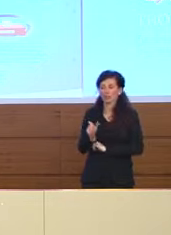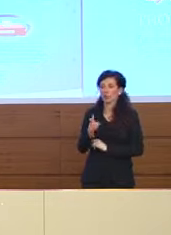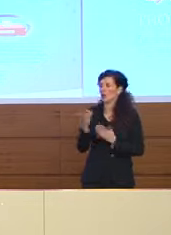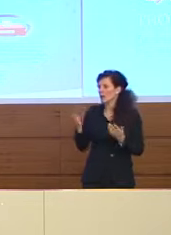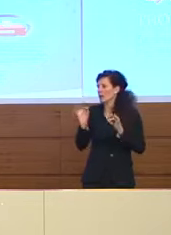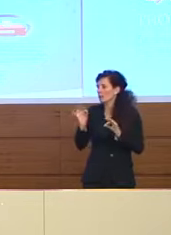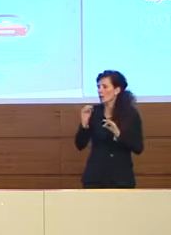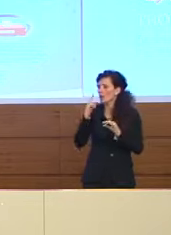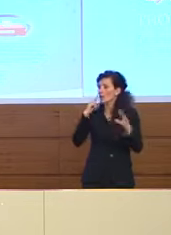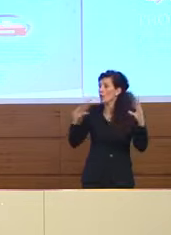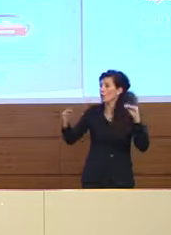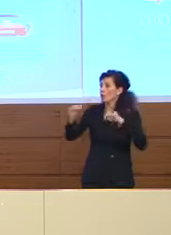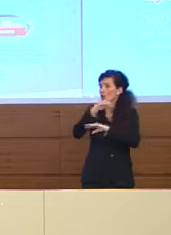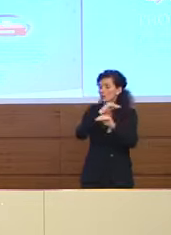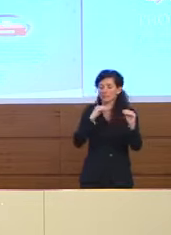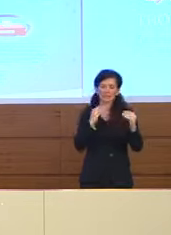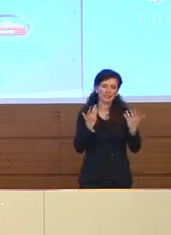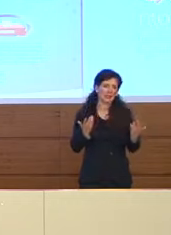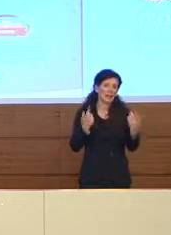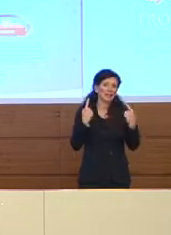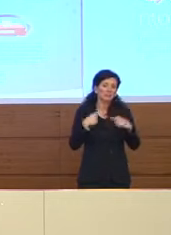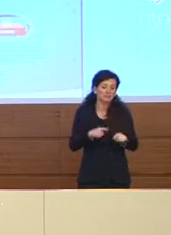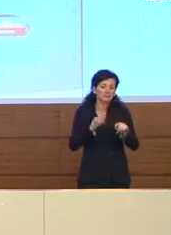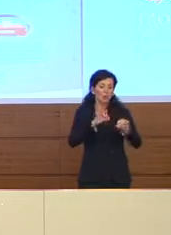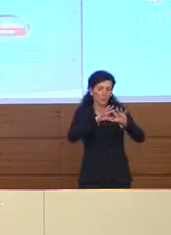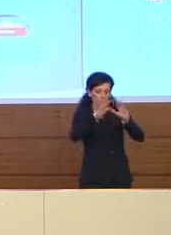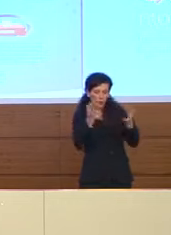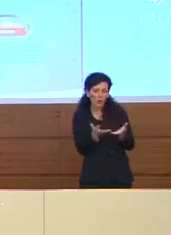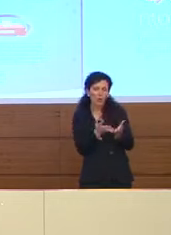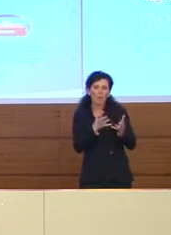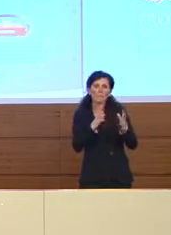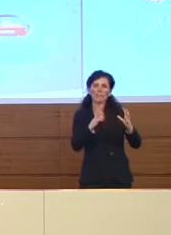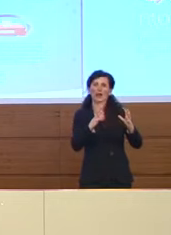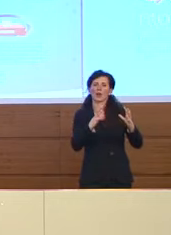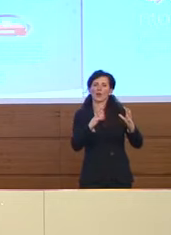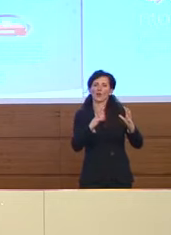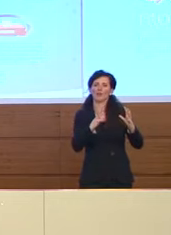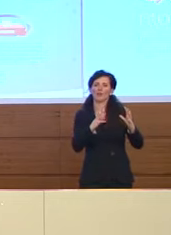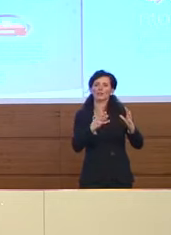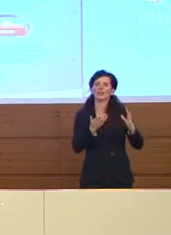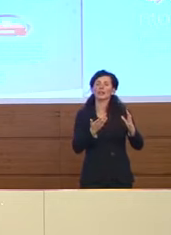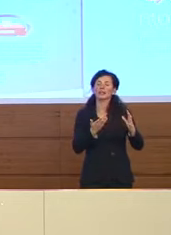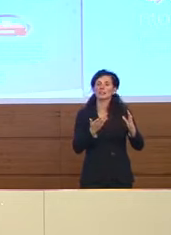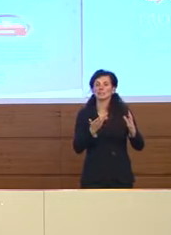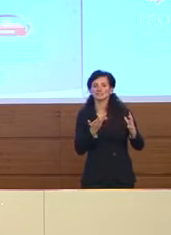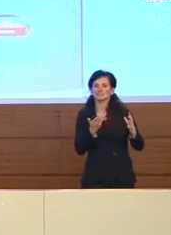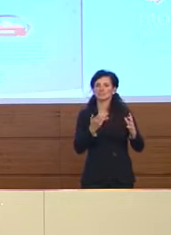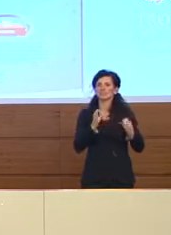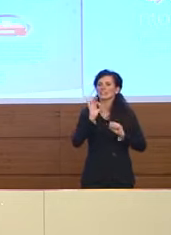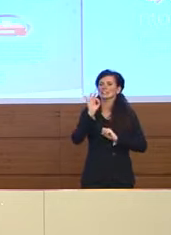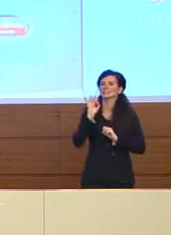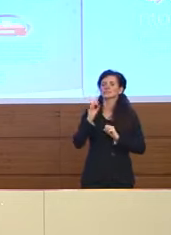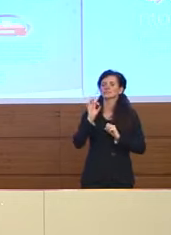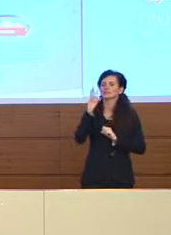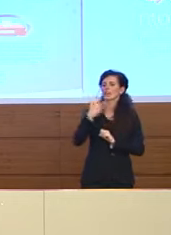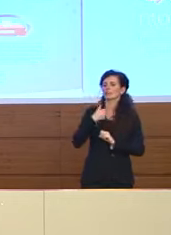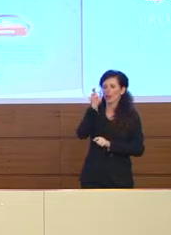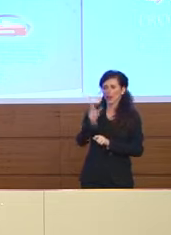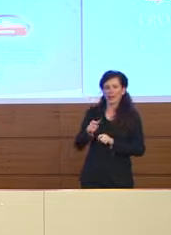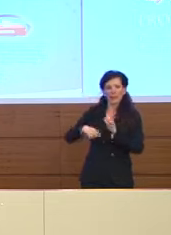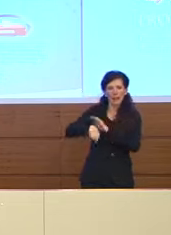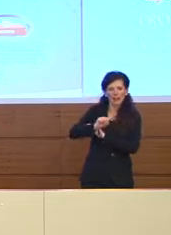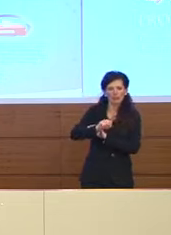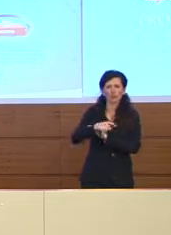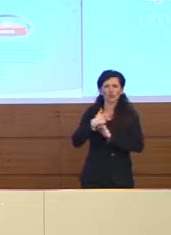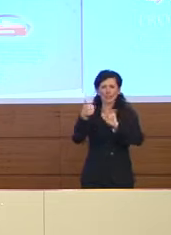più eventuali altri sei che entrino a tre per parte più la terna